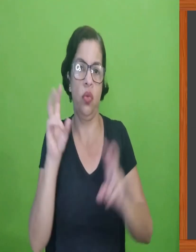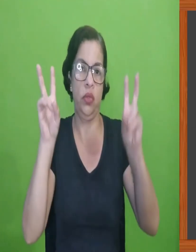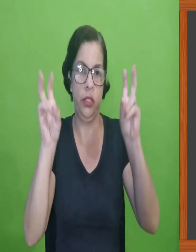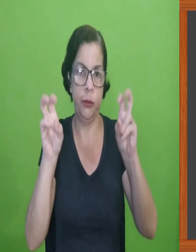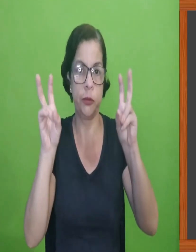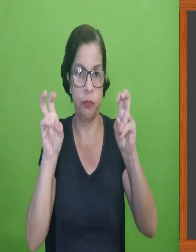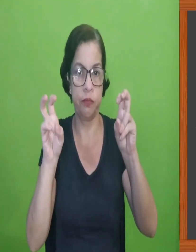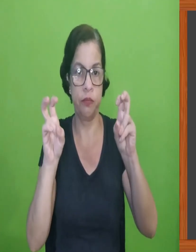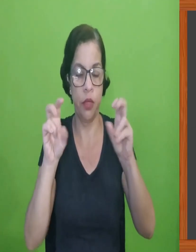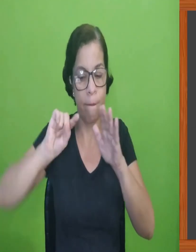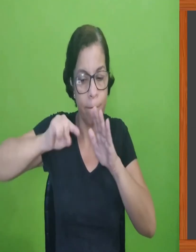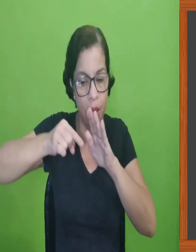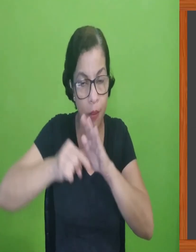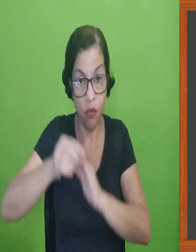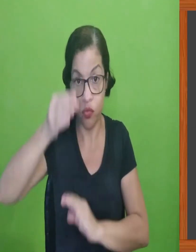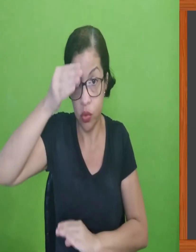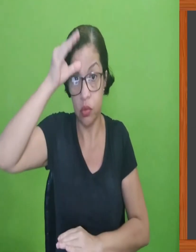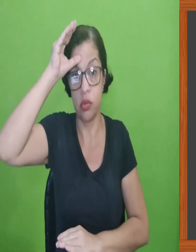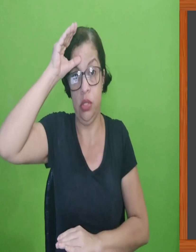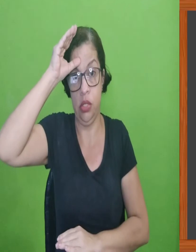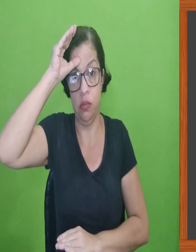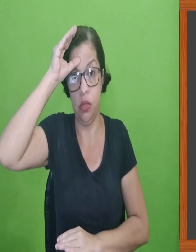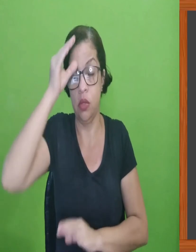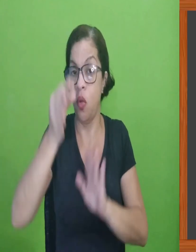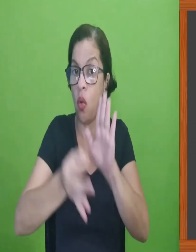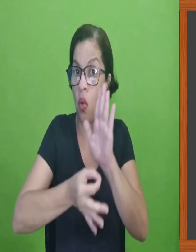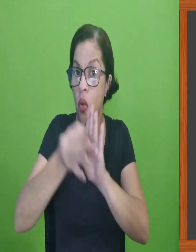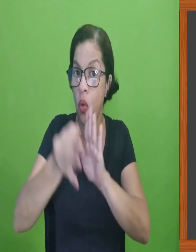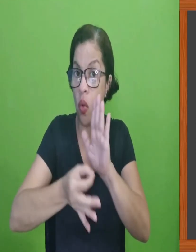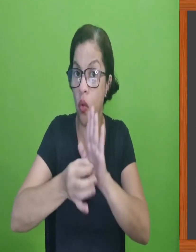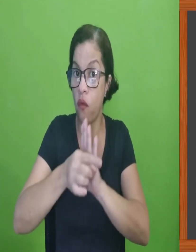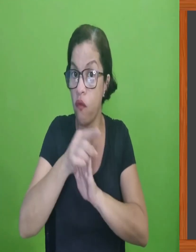tema. Para aprofundar os conhecimentos, eu sugiro a